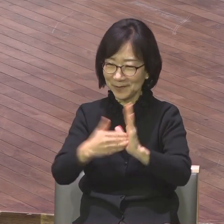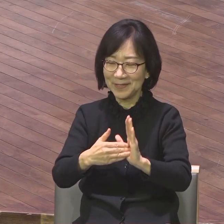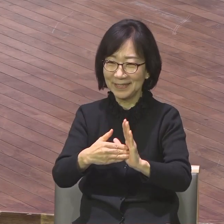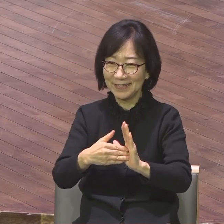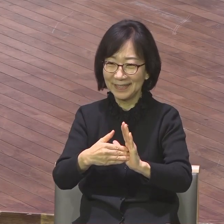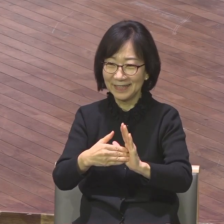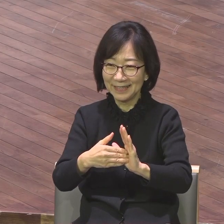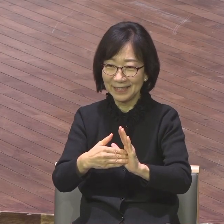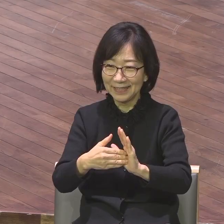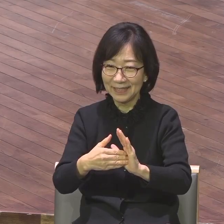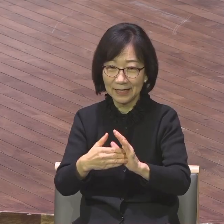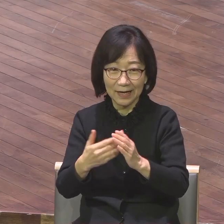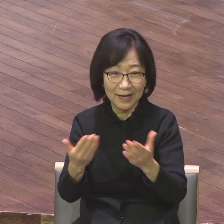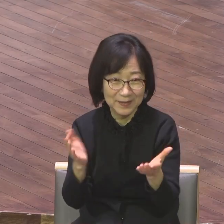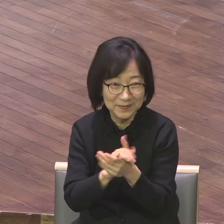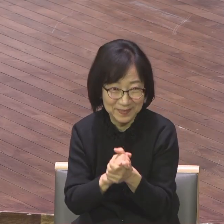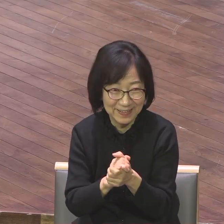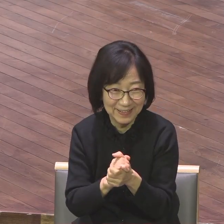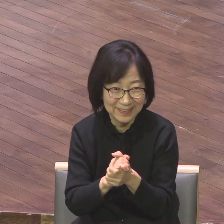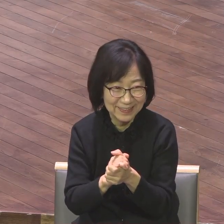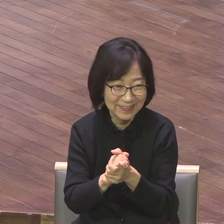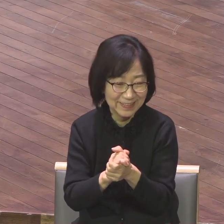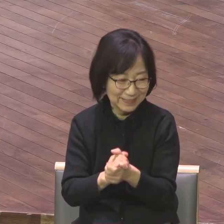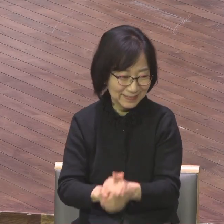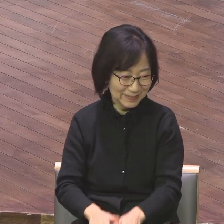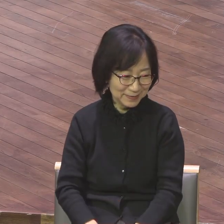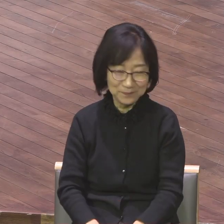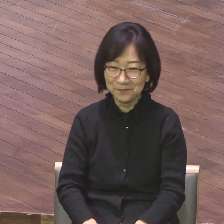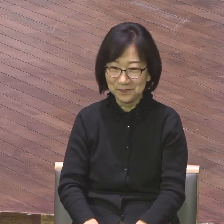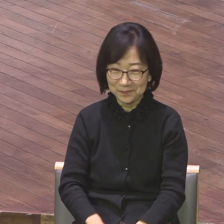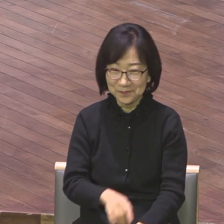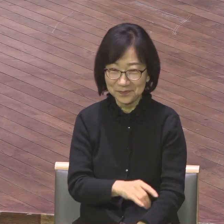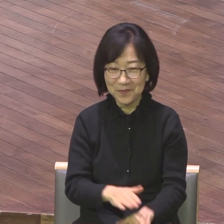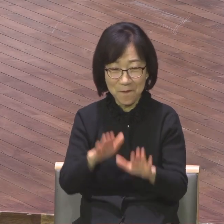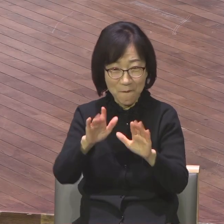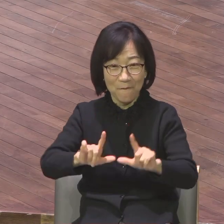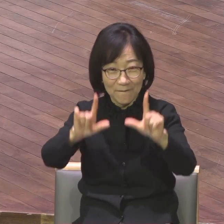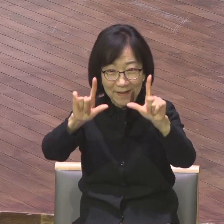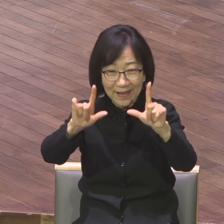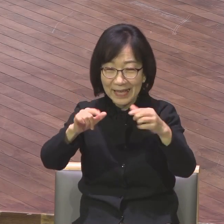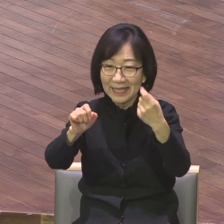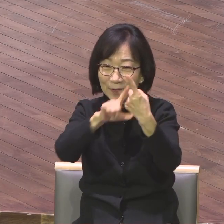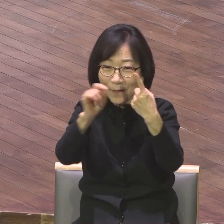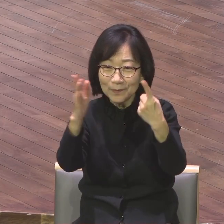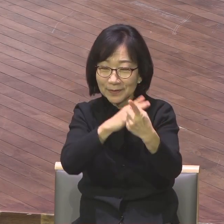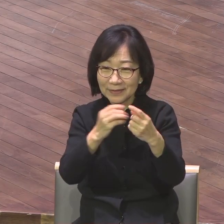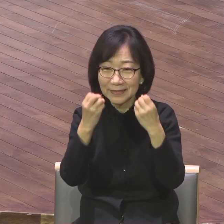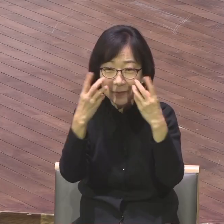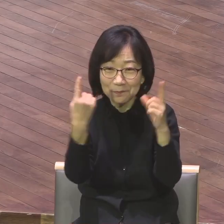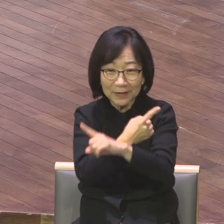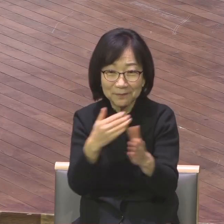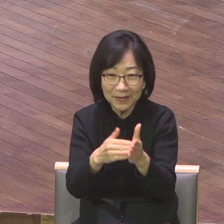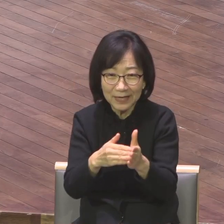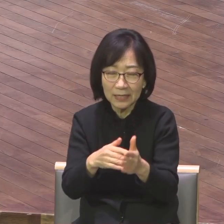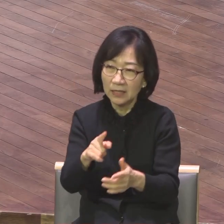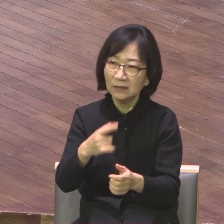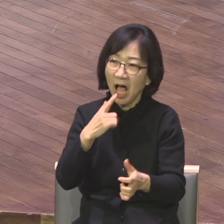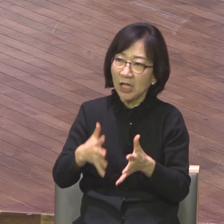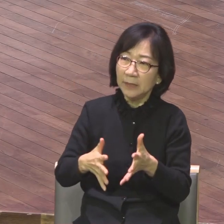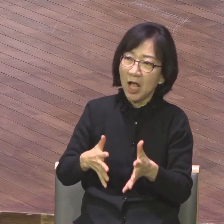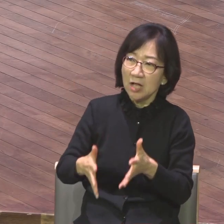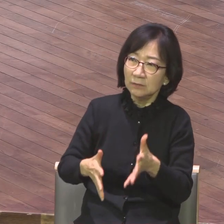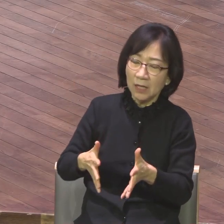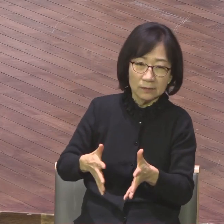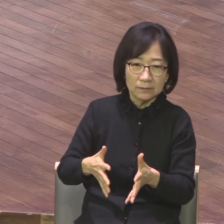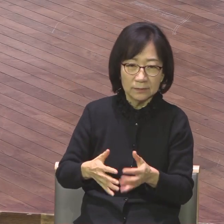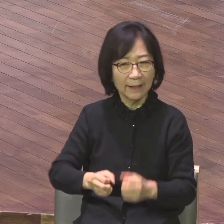것이 되었도다. 아멘. 이번 올해부터 바뀐 신앙 고백이 잘 안 되고 있습니다.